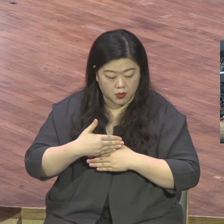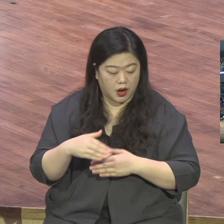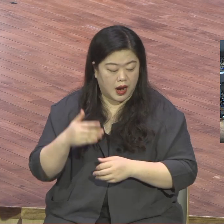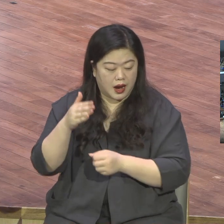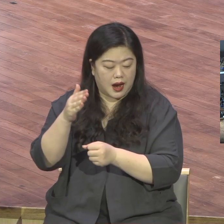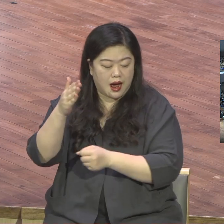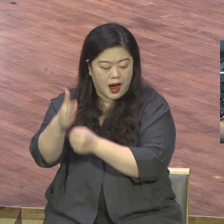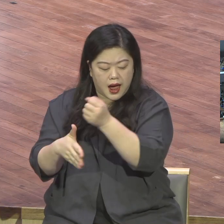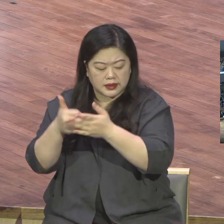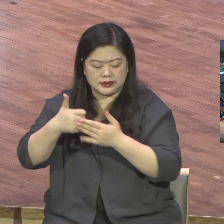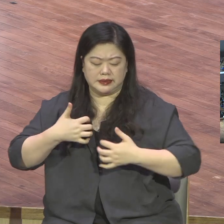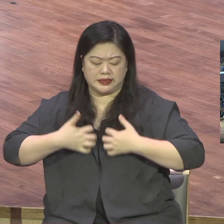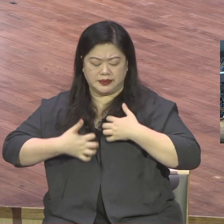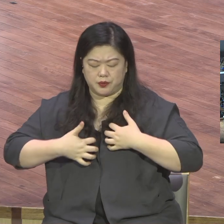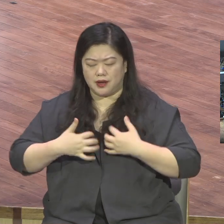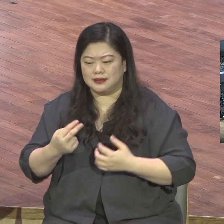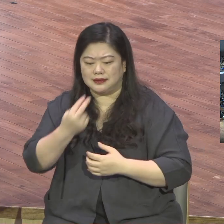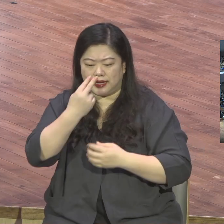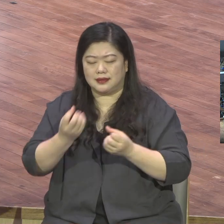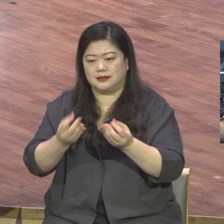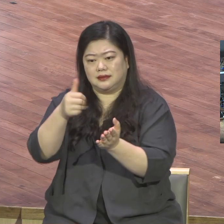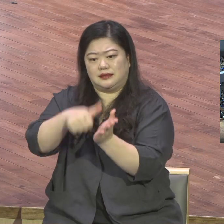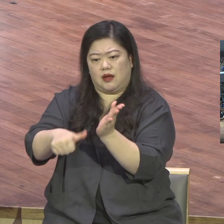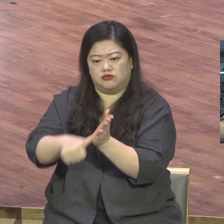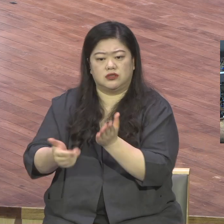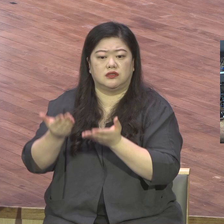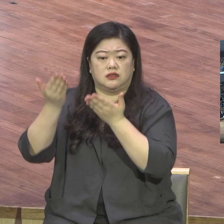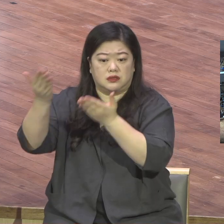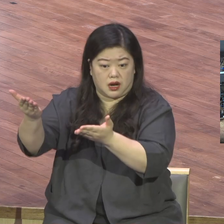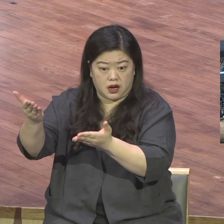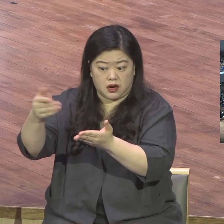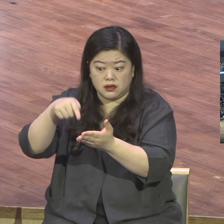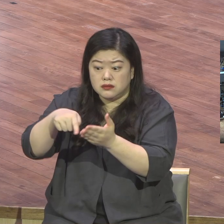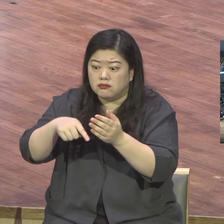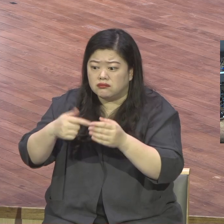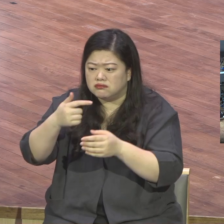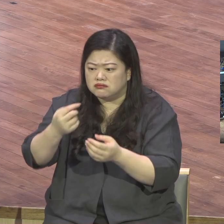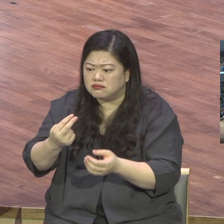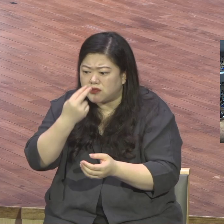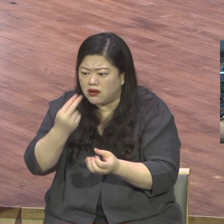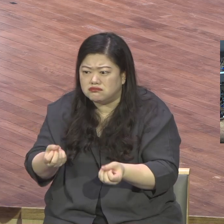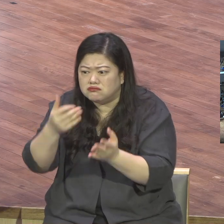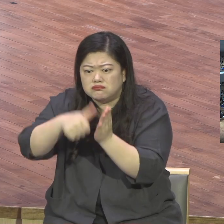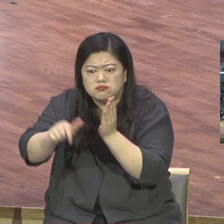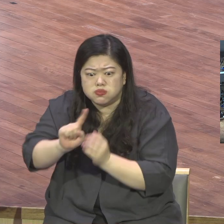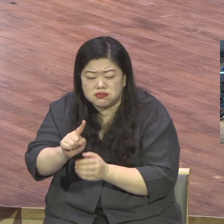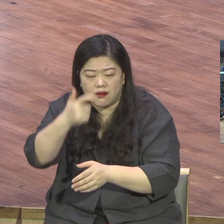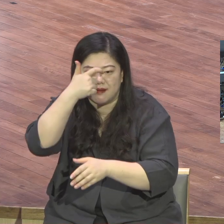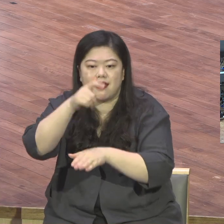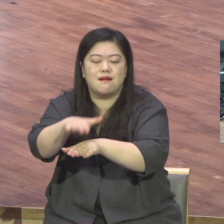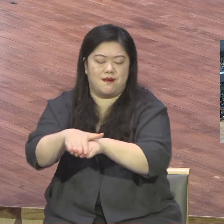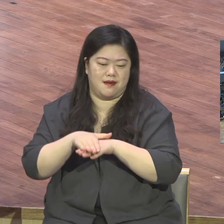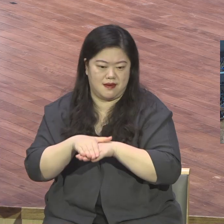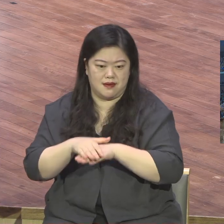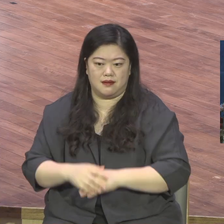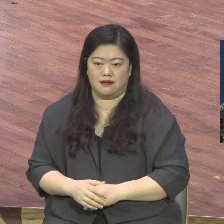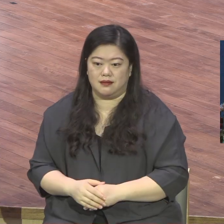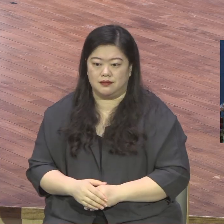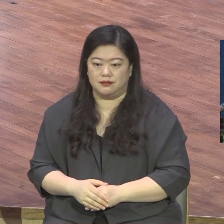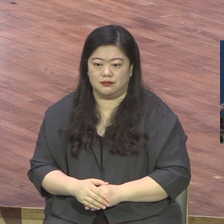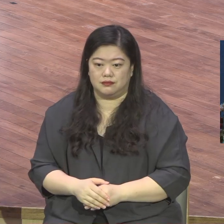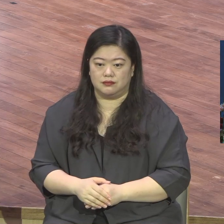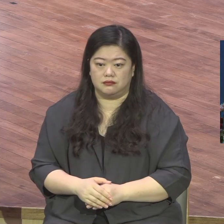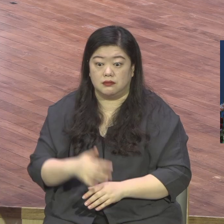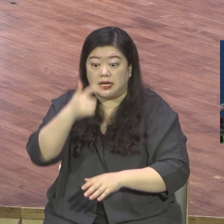거룩한 산 제물로 드리라. 이는 너희가 드릴 영적 예배니라. 공적인